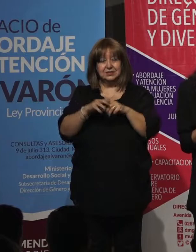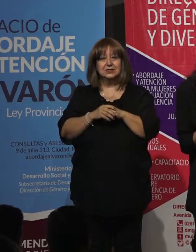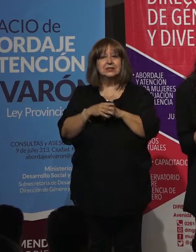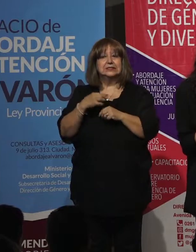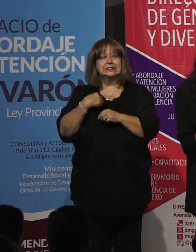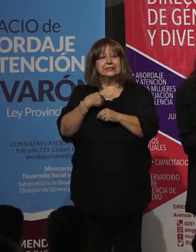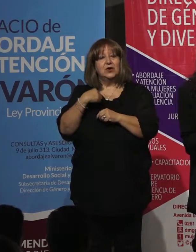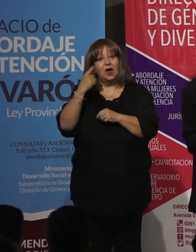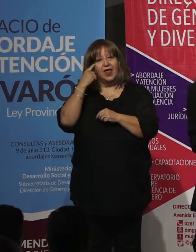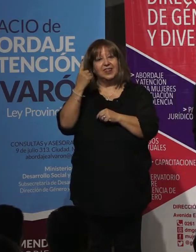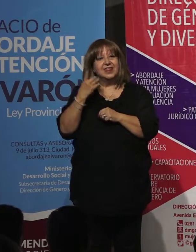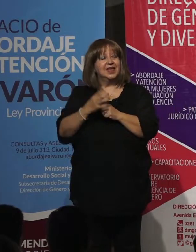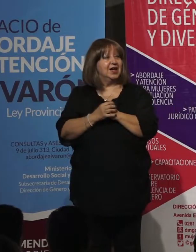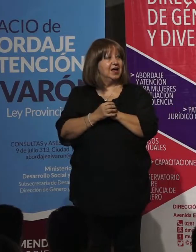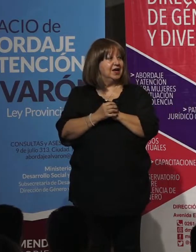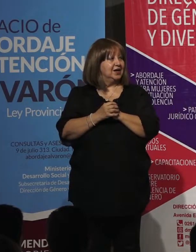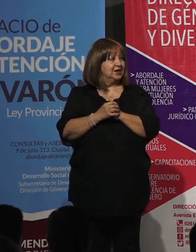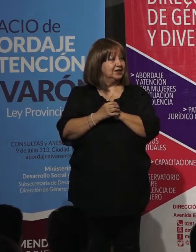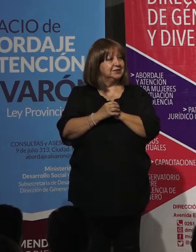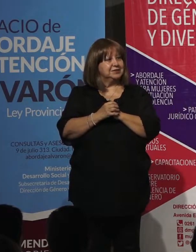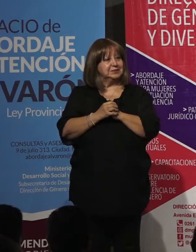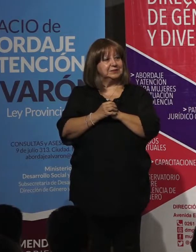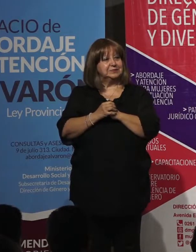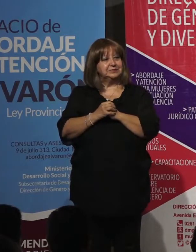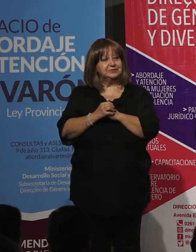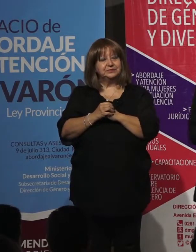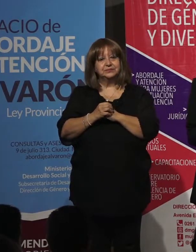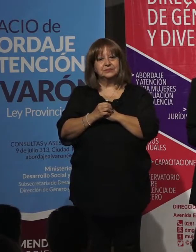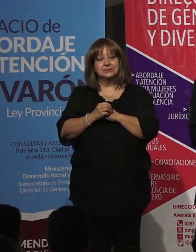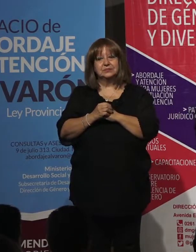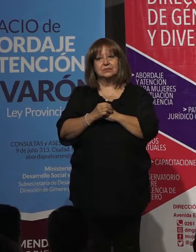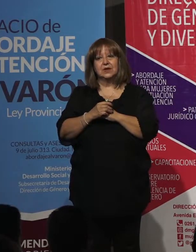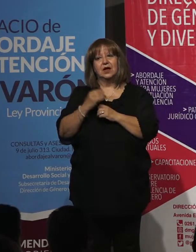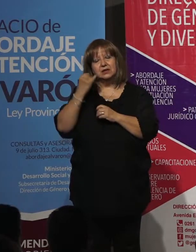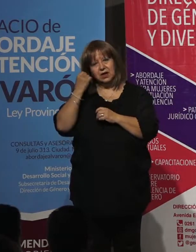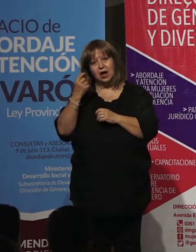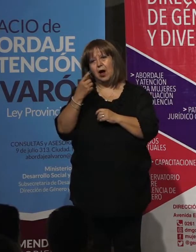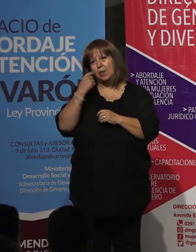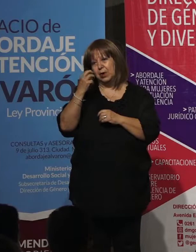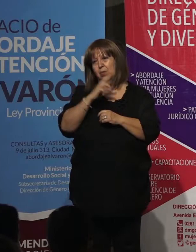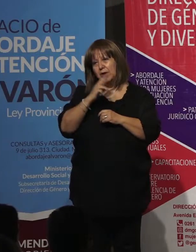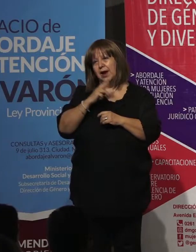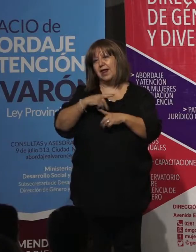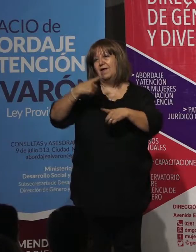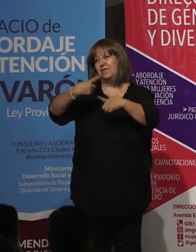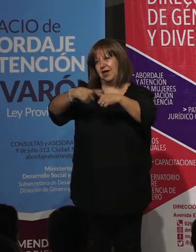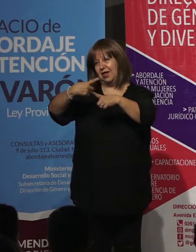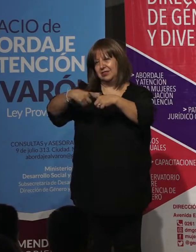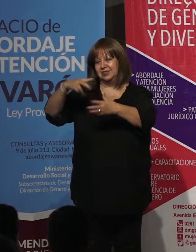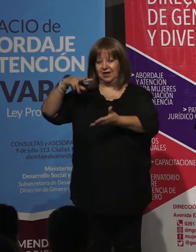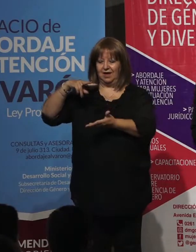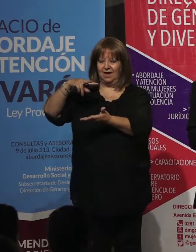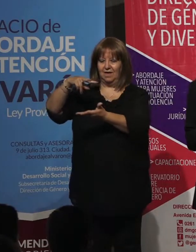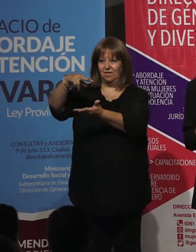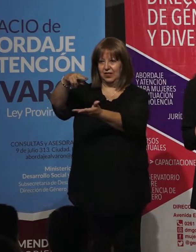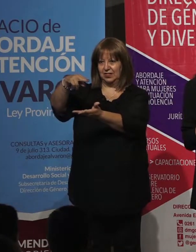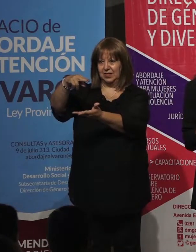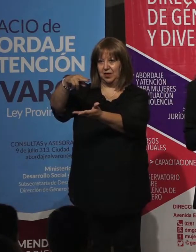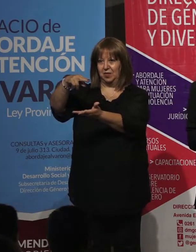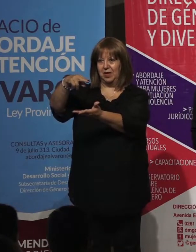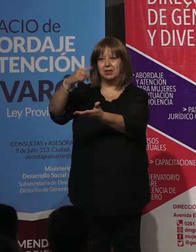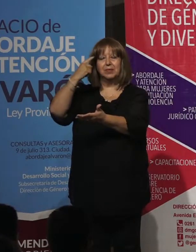la idea de que imaginemos algo puntual. Todos y todas hemos visto la fiesta de la vendimia. Pensemos